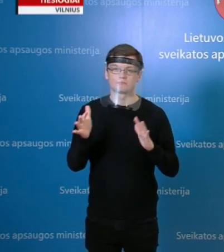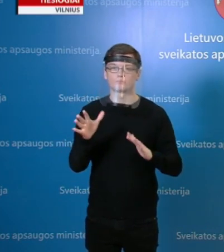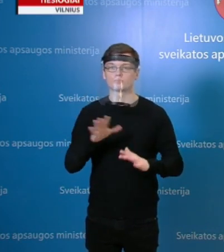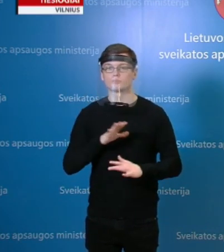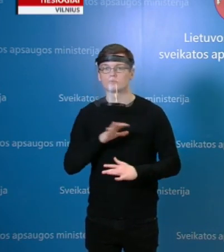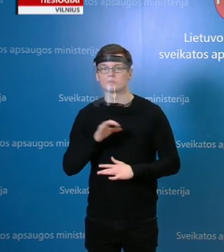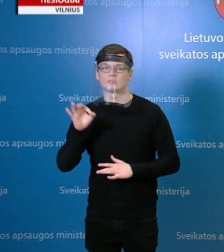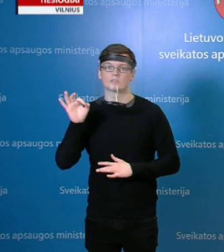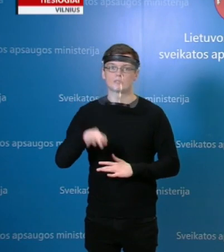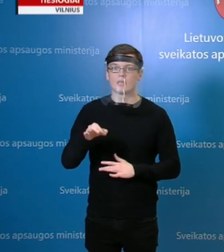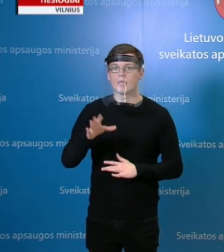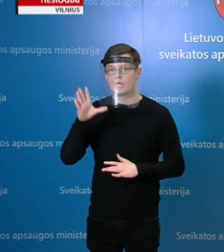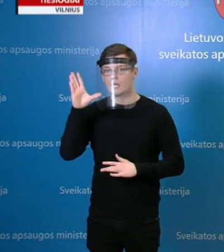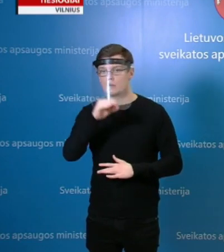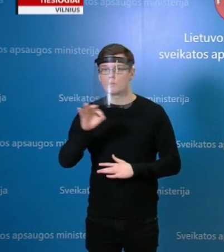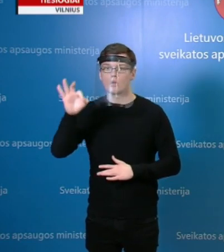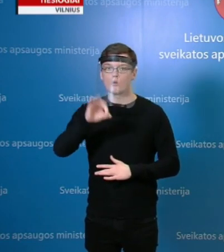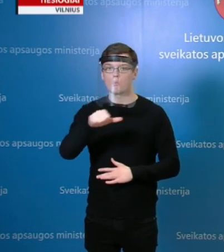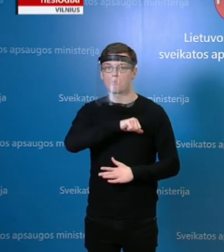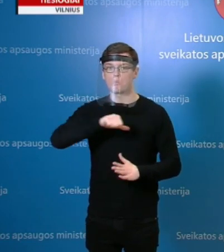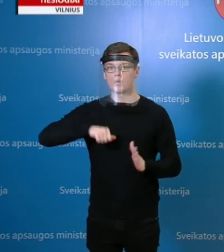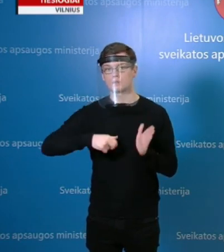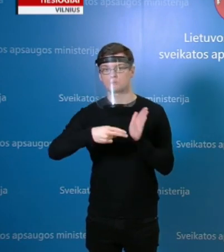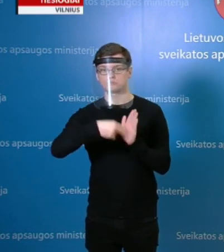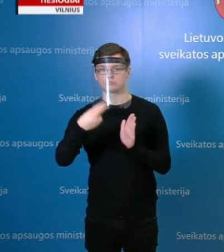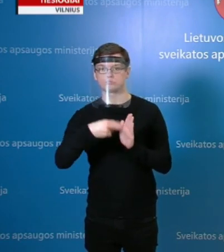sekėsi mažinti savižudybių paplitimo